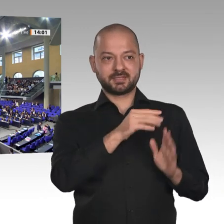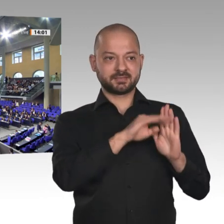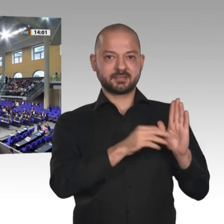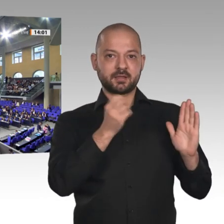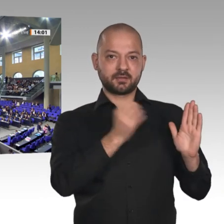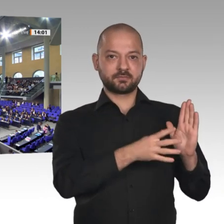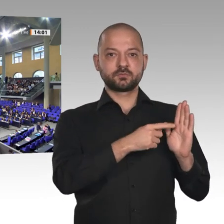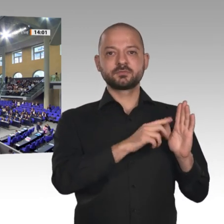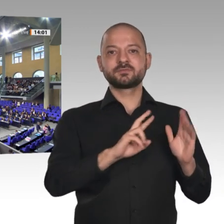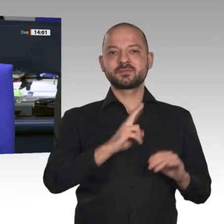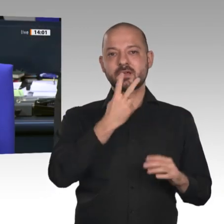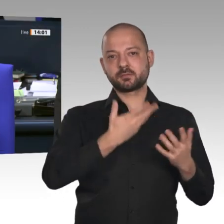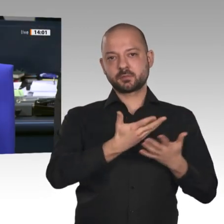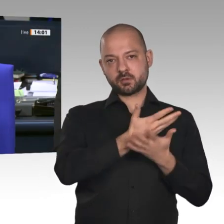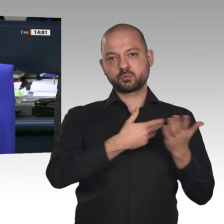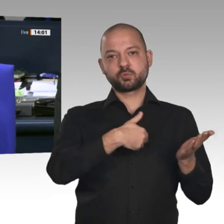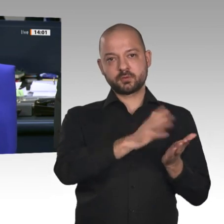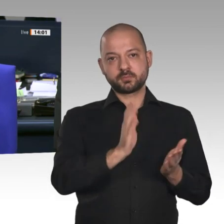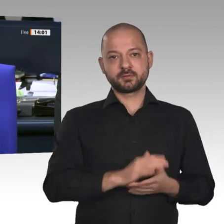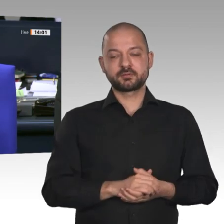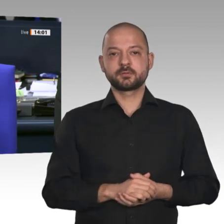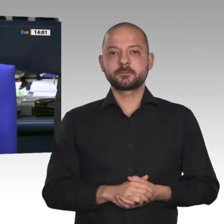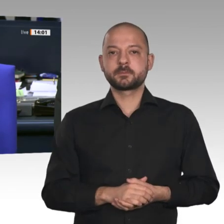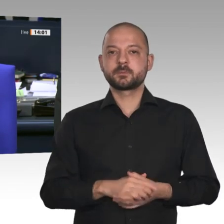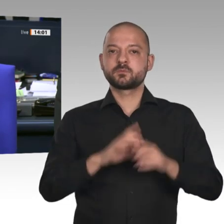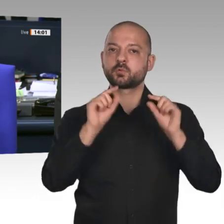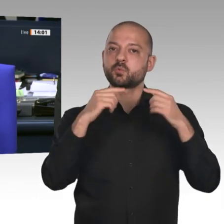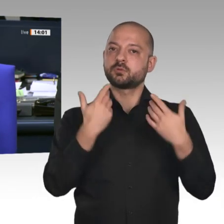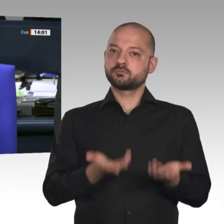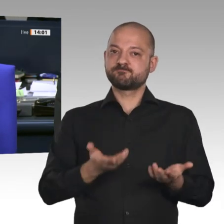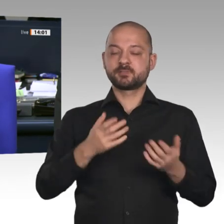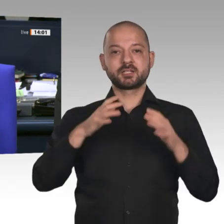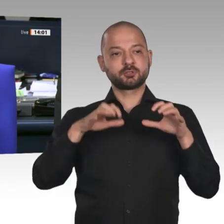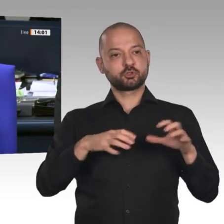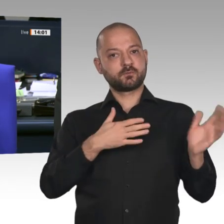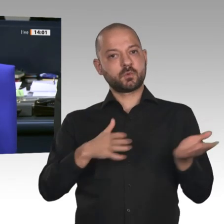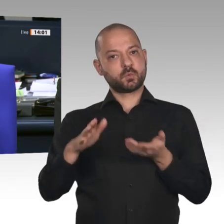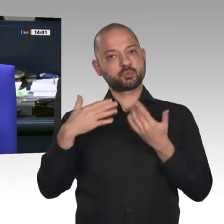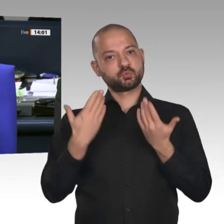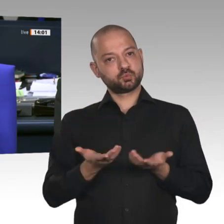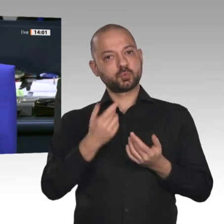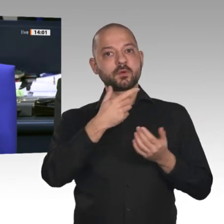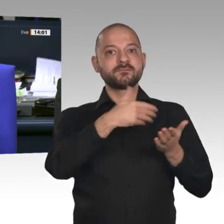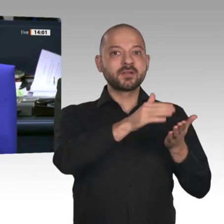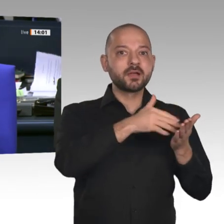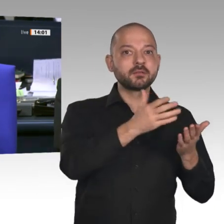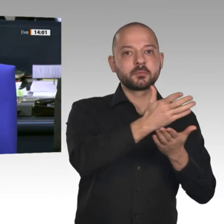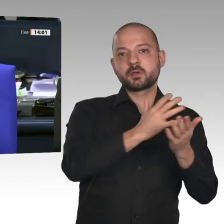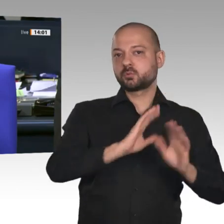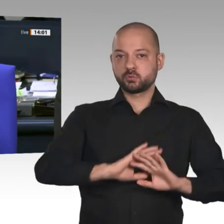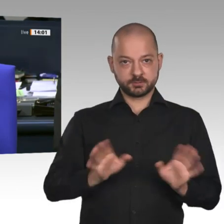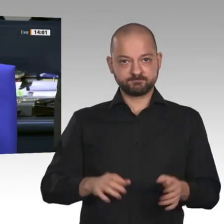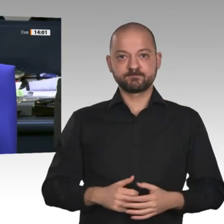sich? Niemand. Der Gesetzentwurf ist in zweiter Beratung abgelehnt. Damit entfällt nach